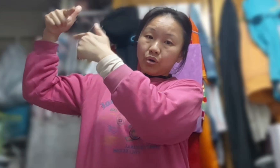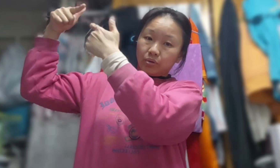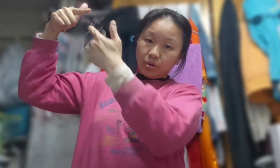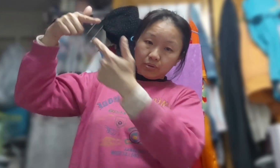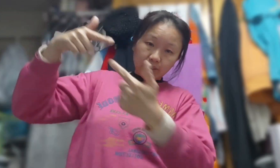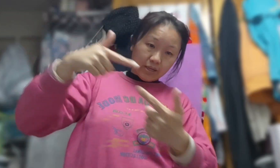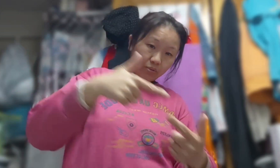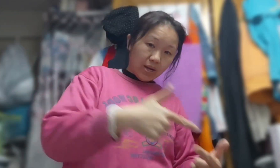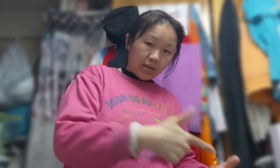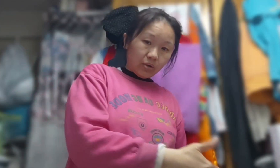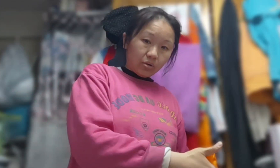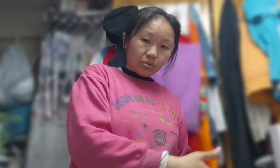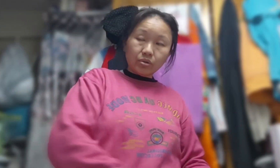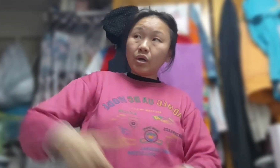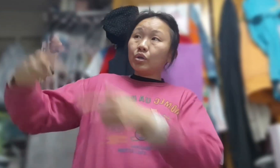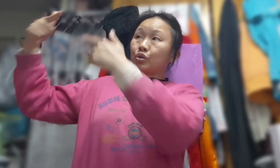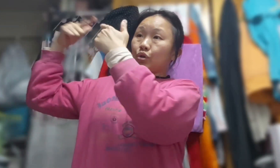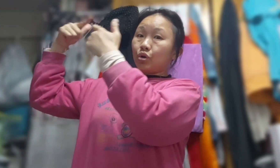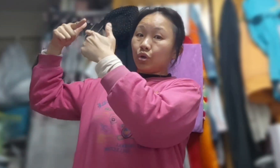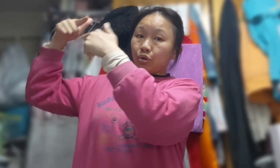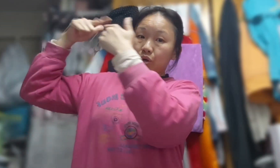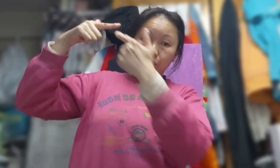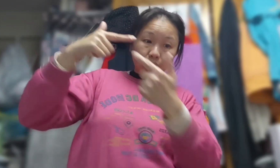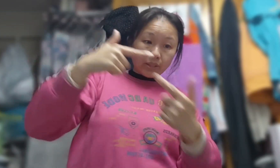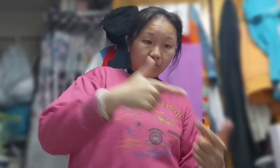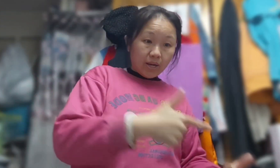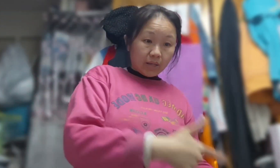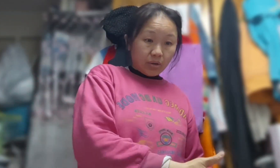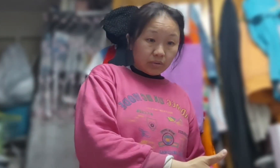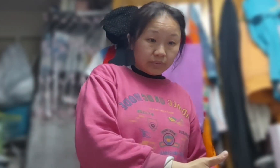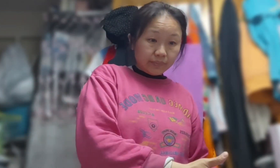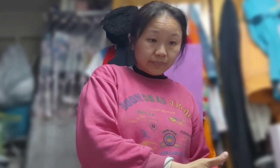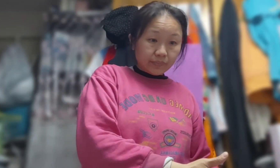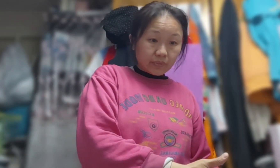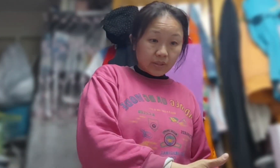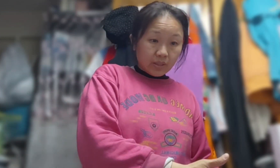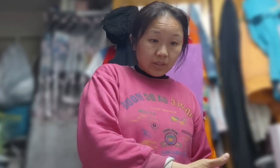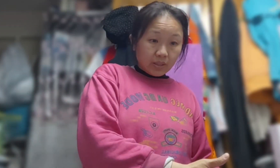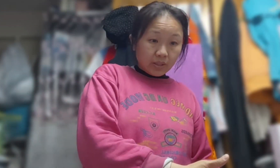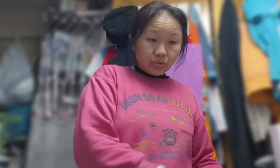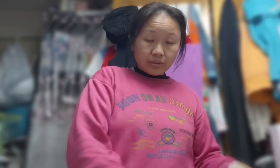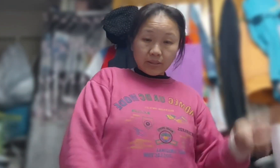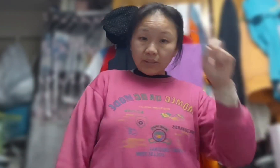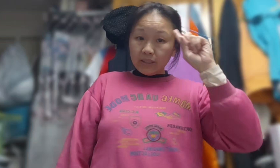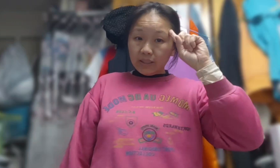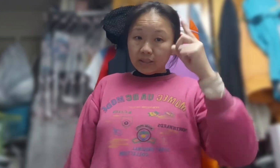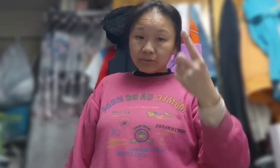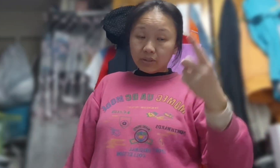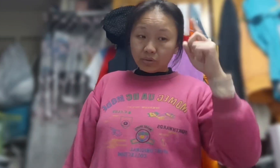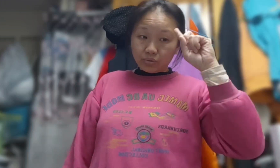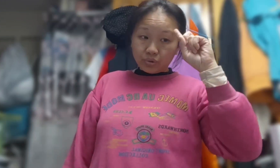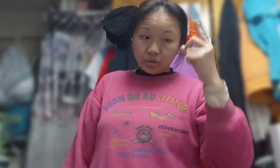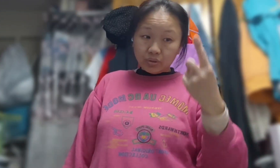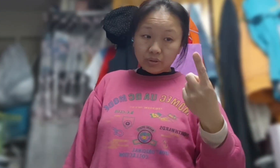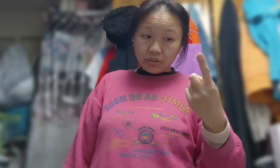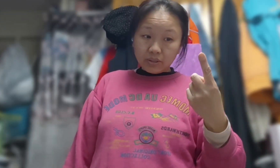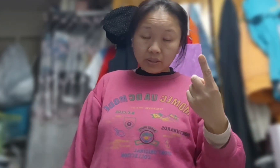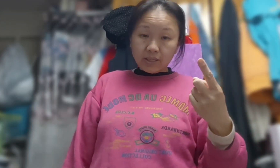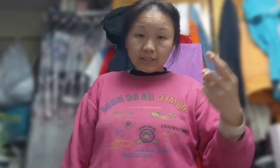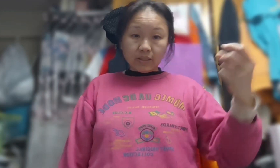落右下角，左上角落右下角。跟住就天天頭先個動作，跟住照